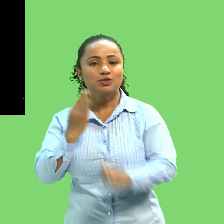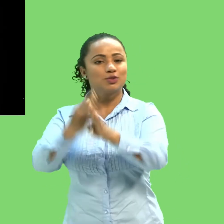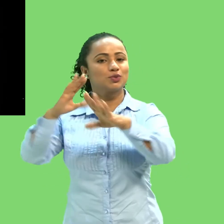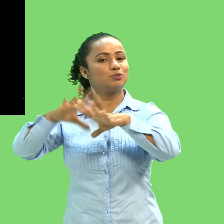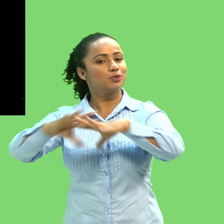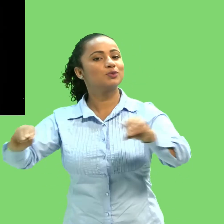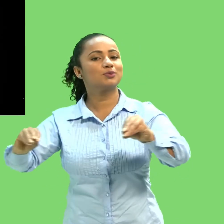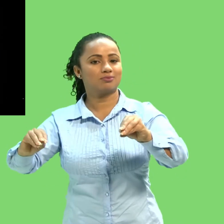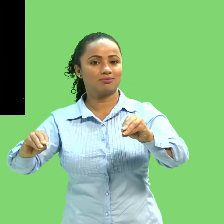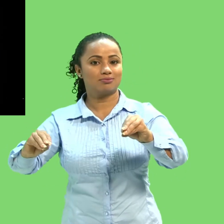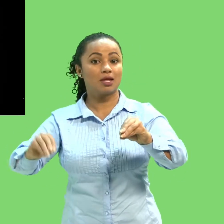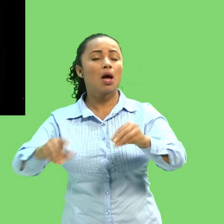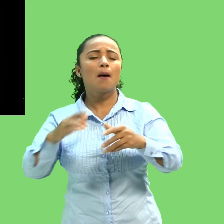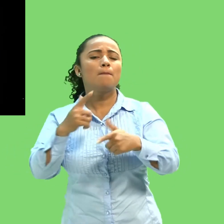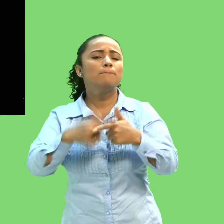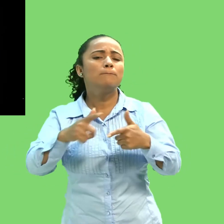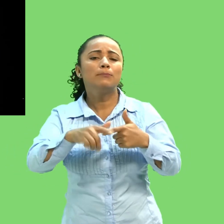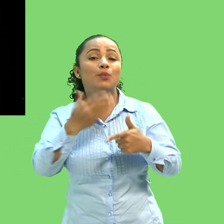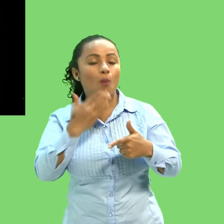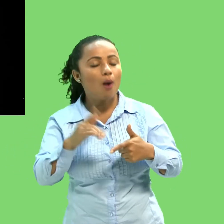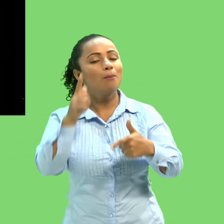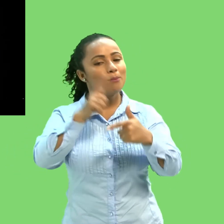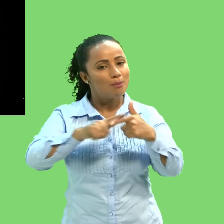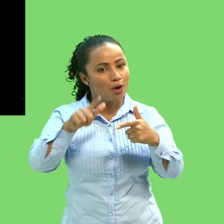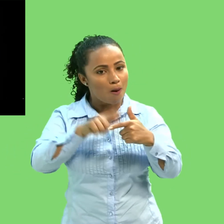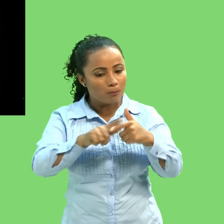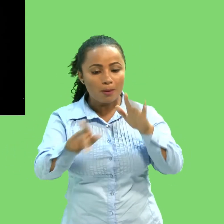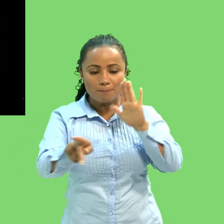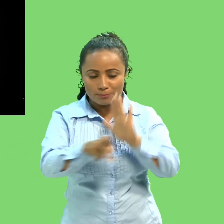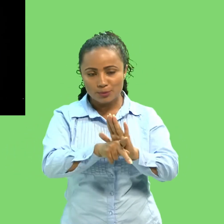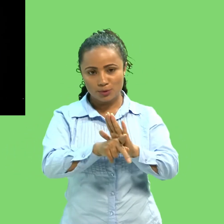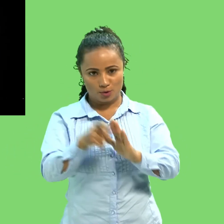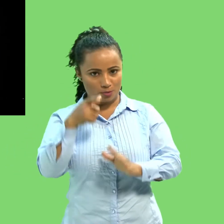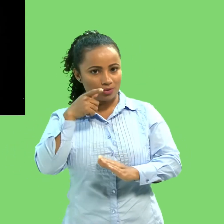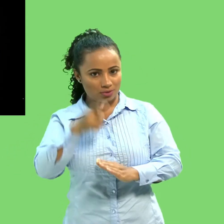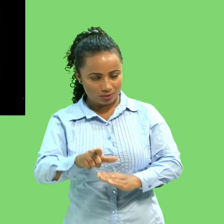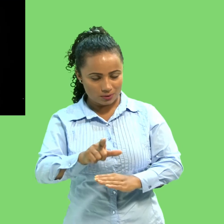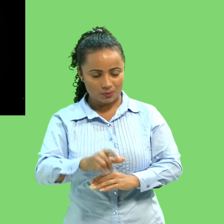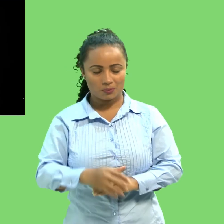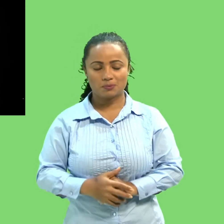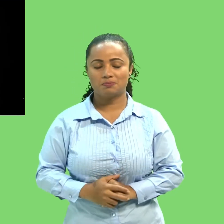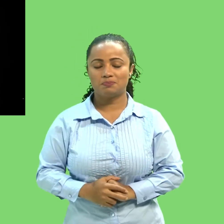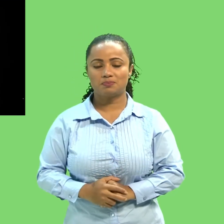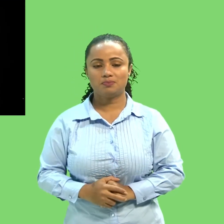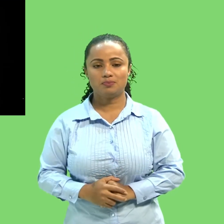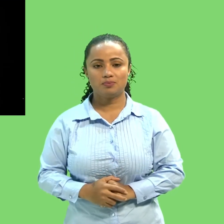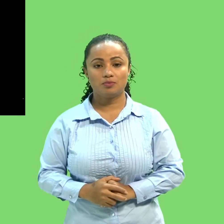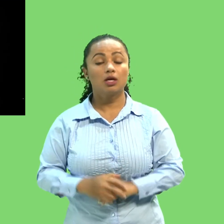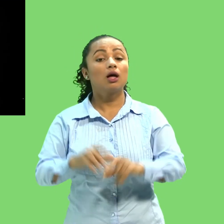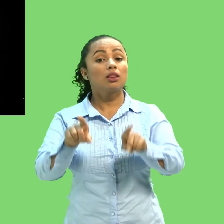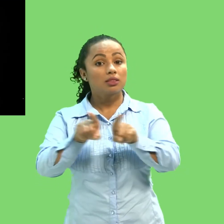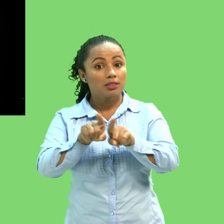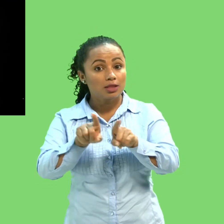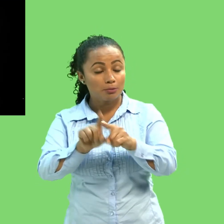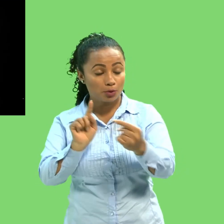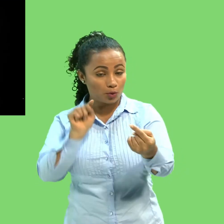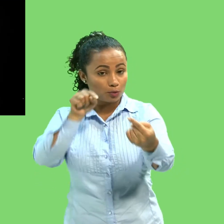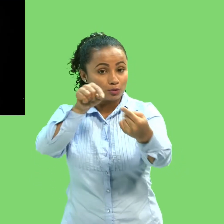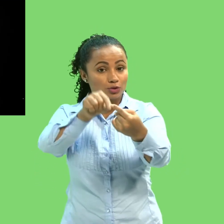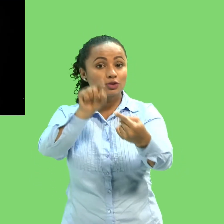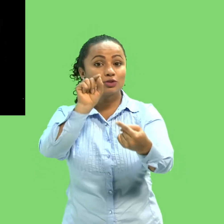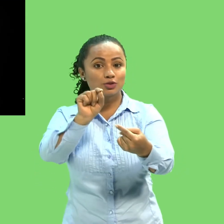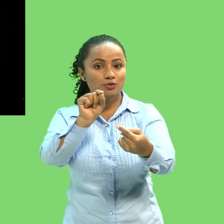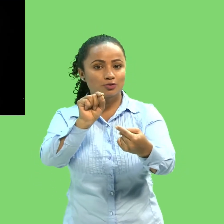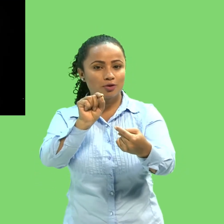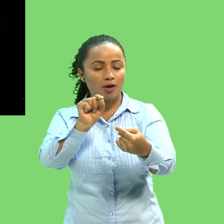de problemas ligados a essa própria língua, tá? Outro ponto da linguística aplicada como objetivo é fornecer